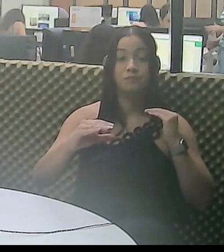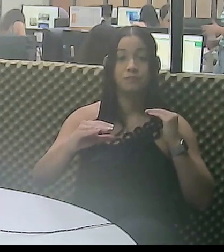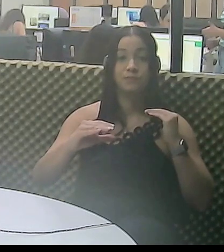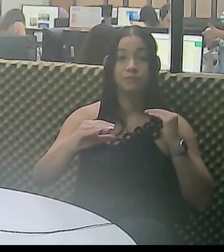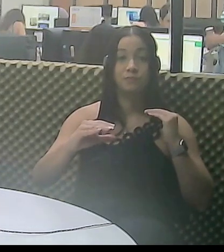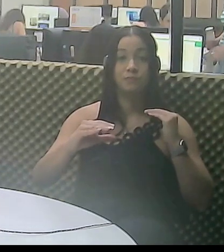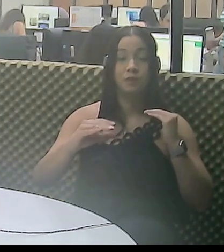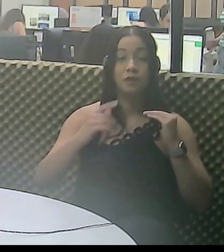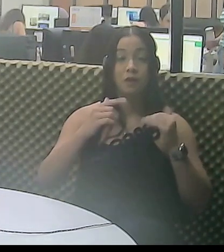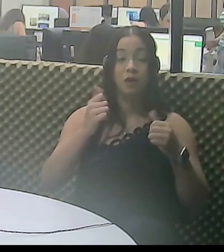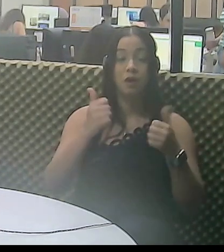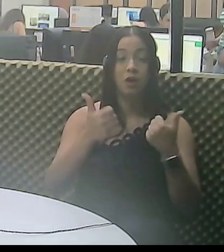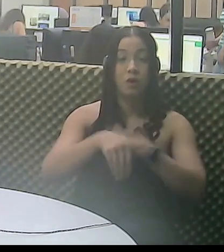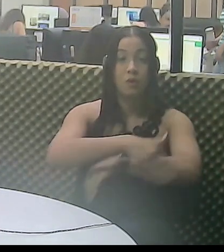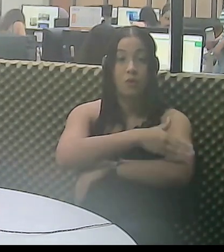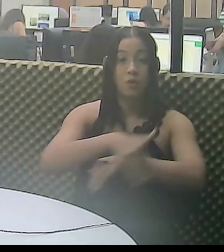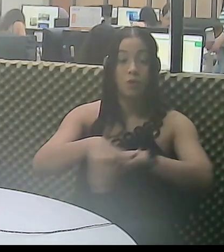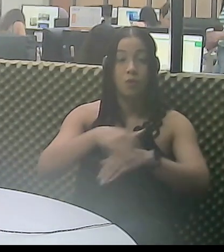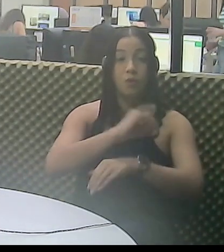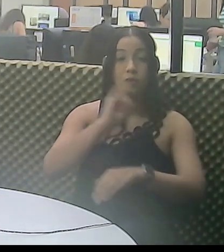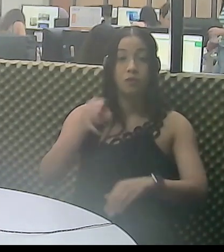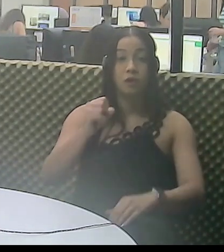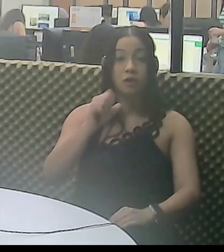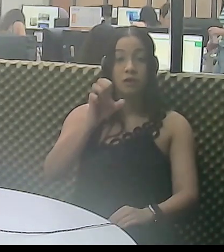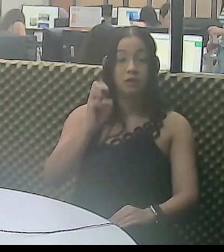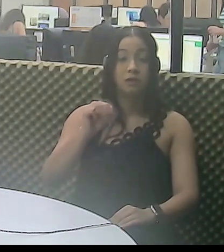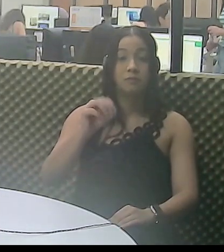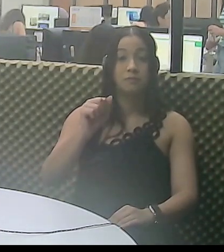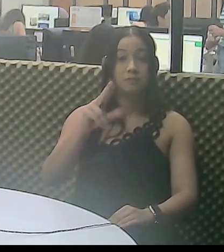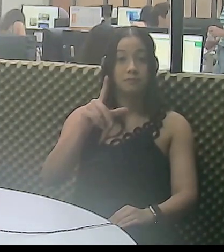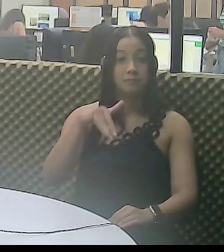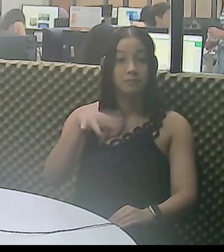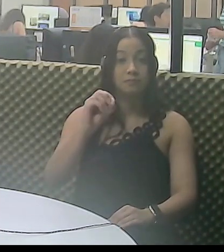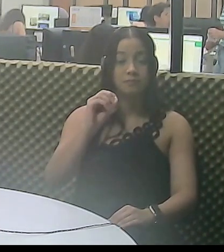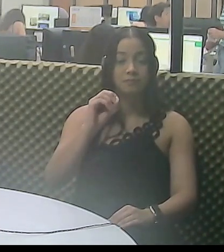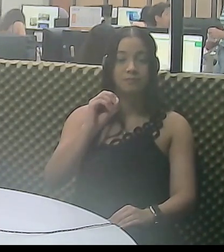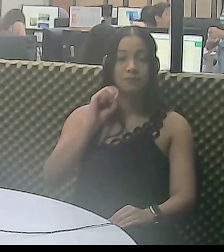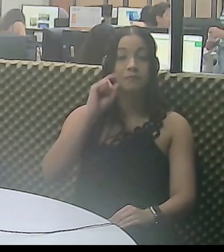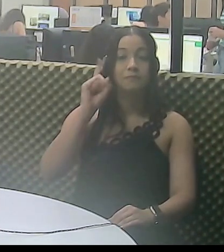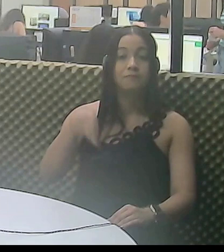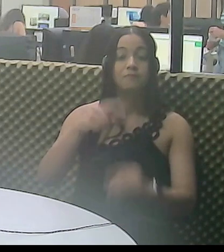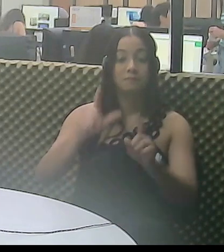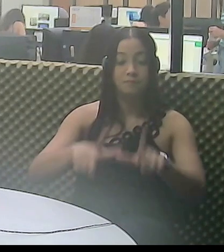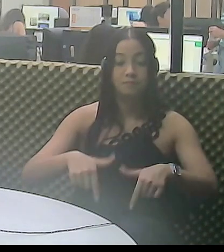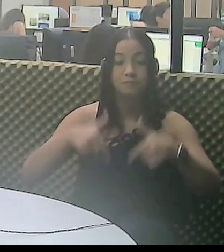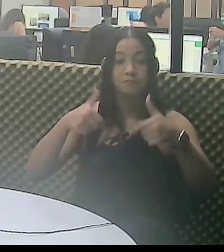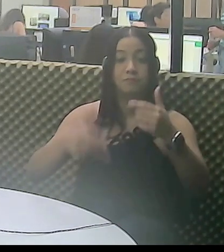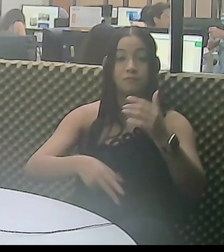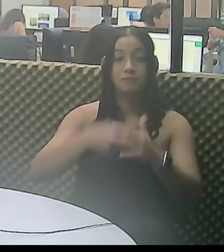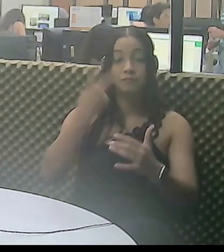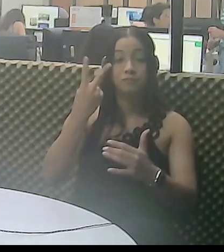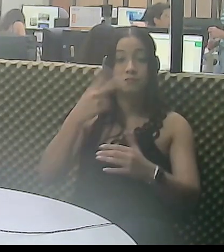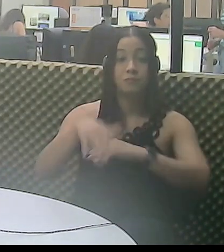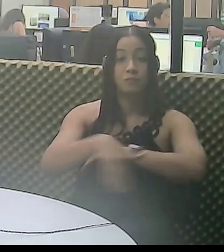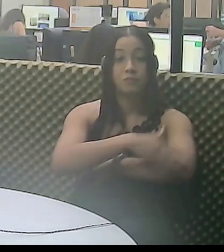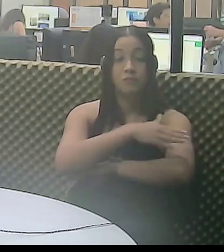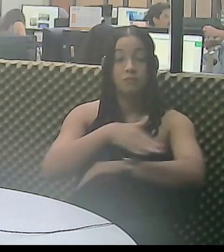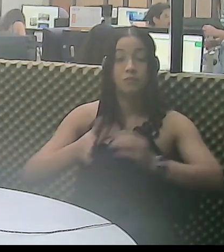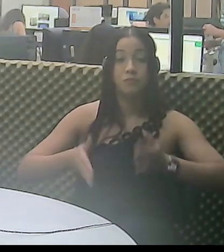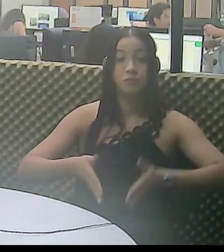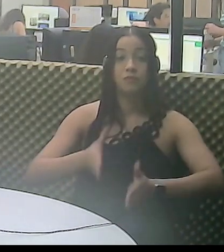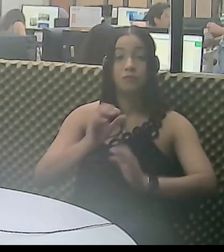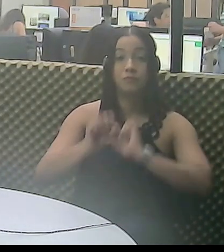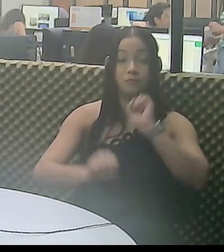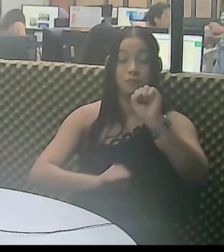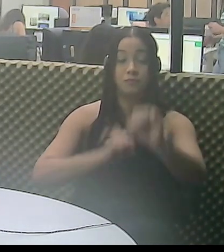na altura do encontro da avenida com a rua José Marcelino de Sales. Após a execução das duas frentes na extensão projetada